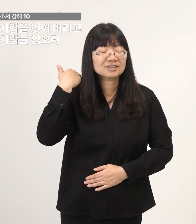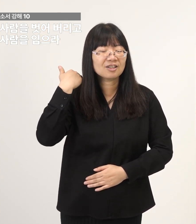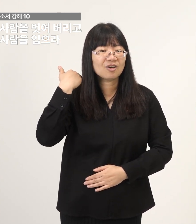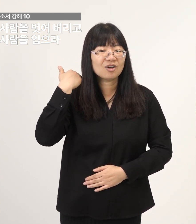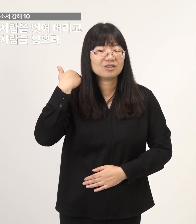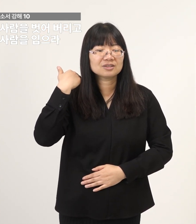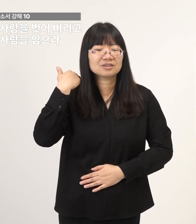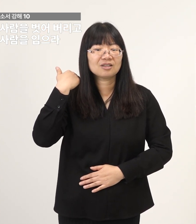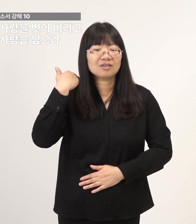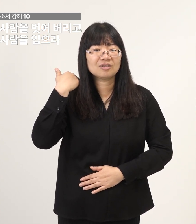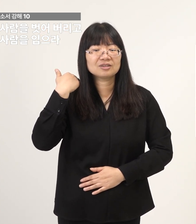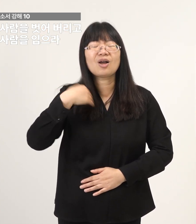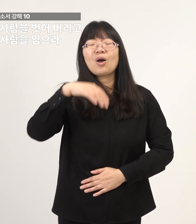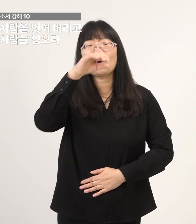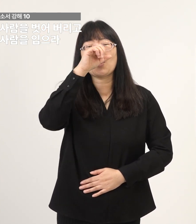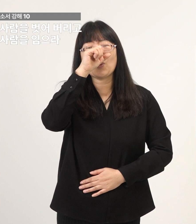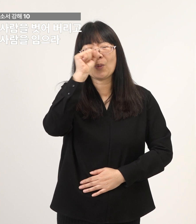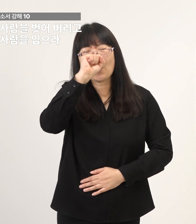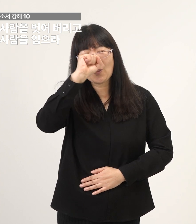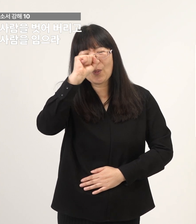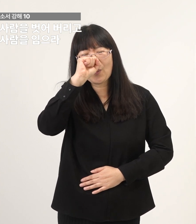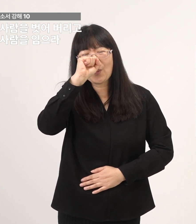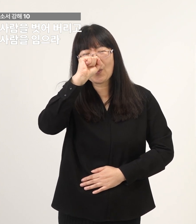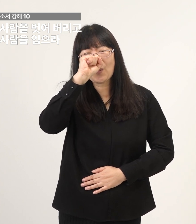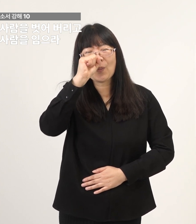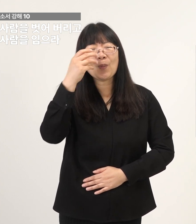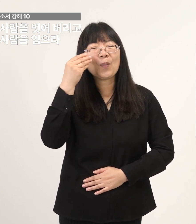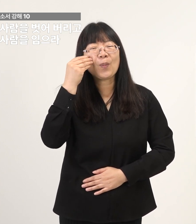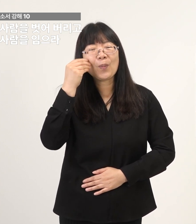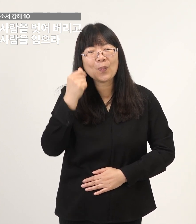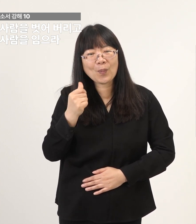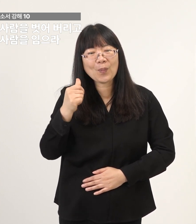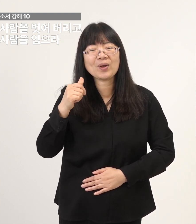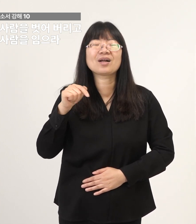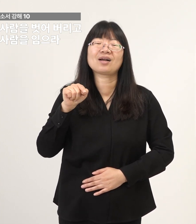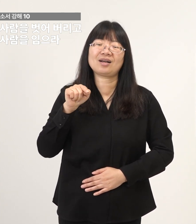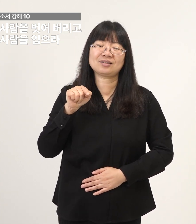예전에 좋던가 이제는